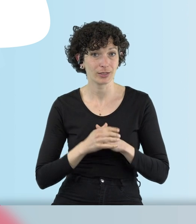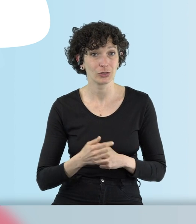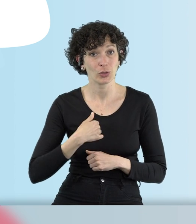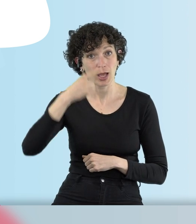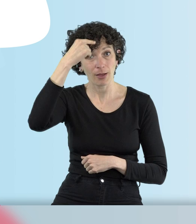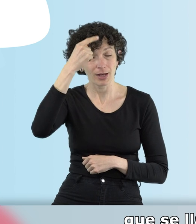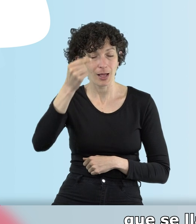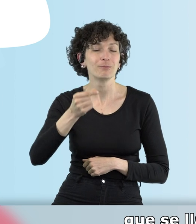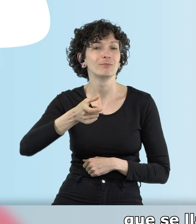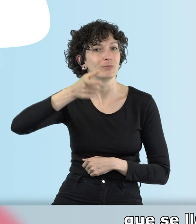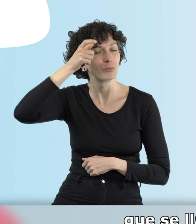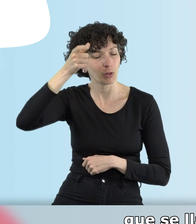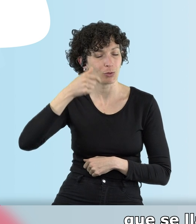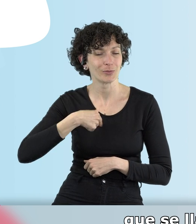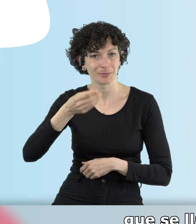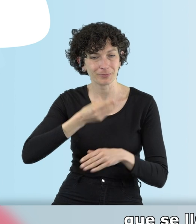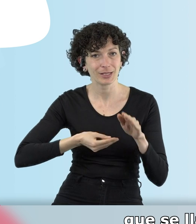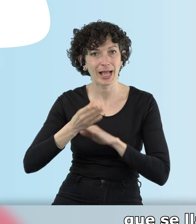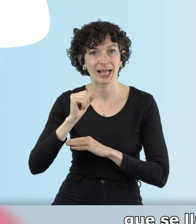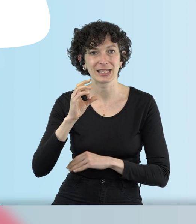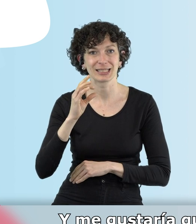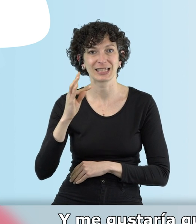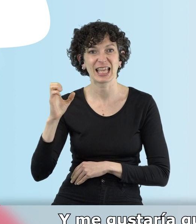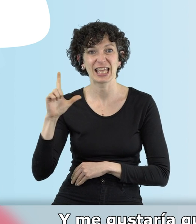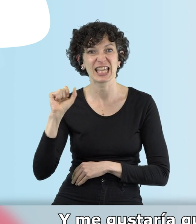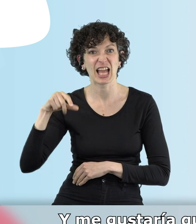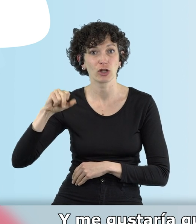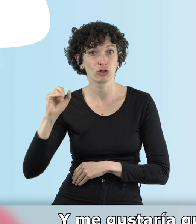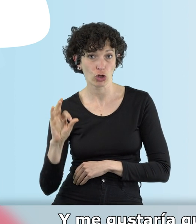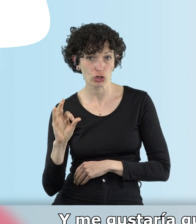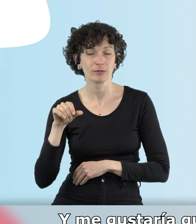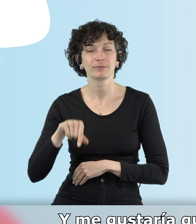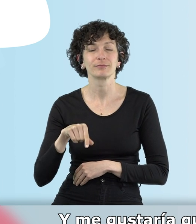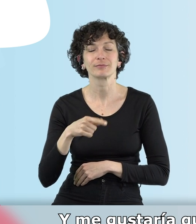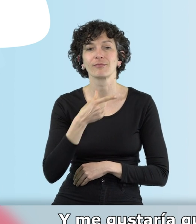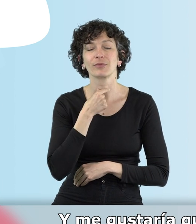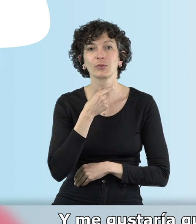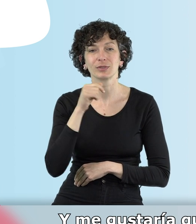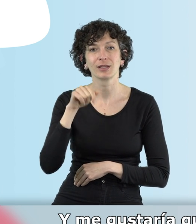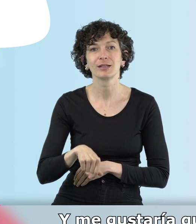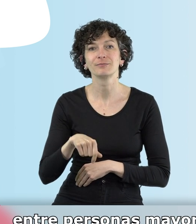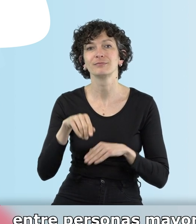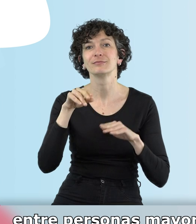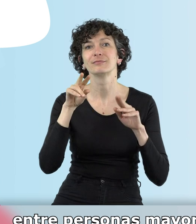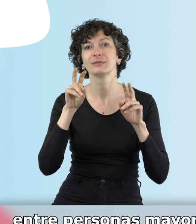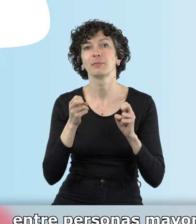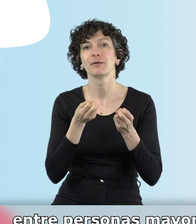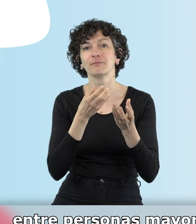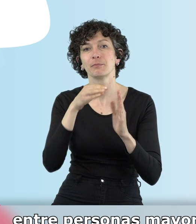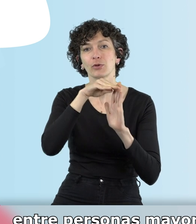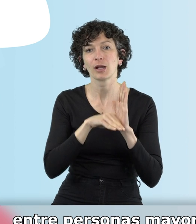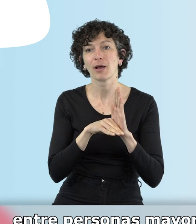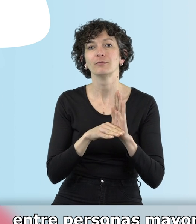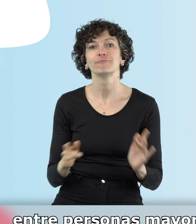un pueblo de Ávila que se llama Castellanos de Zapardiel y me gustaría que hablarais del programa de acercamiento entre